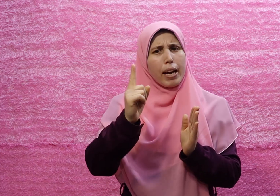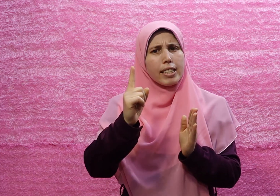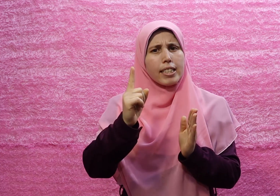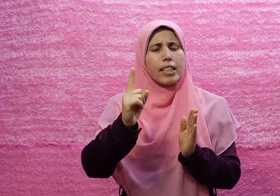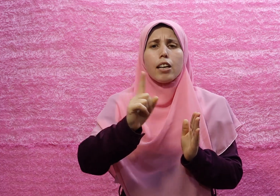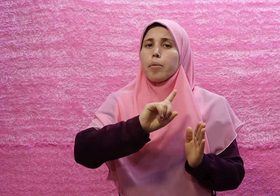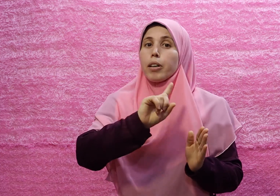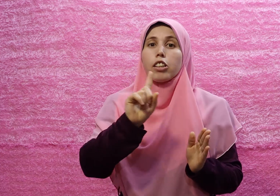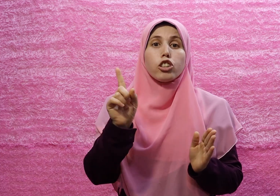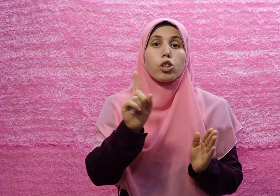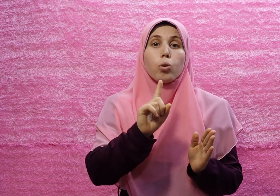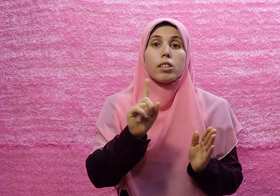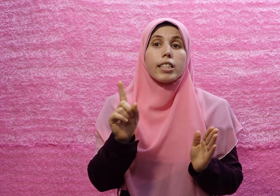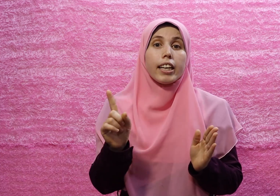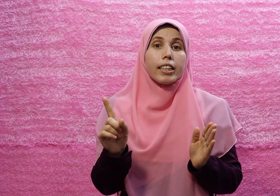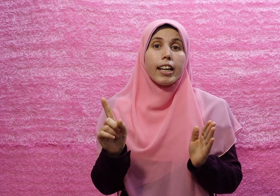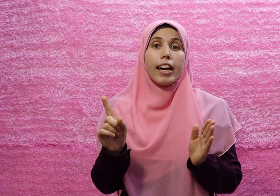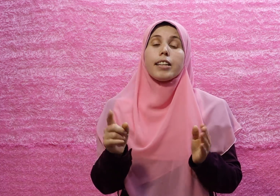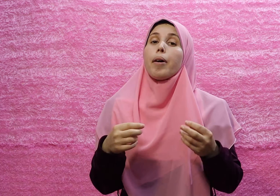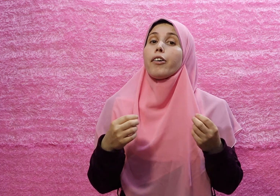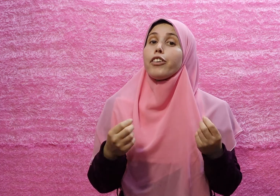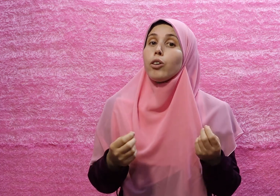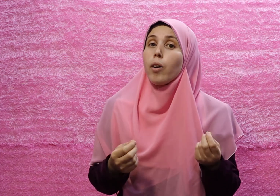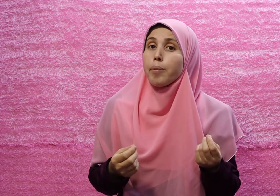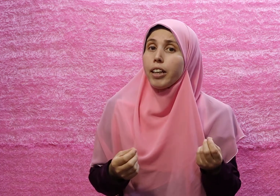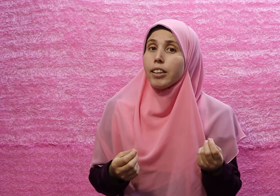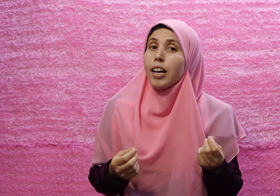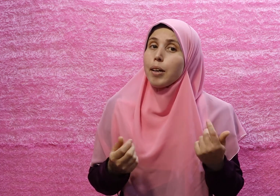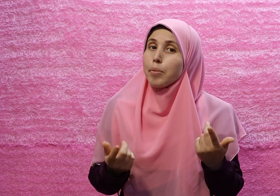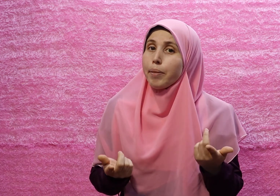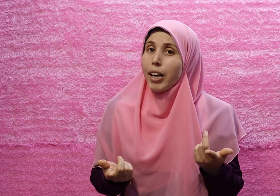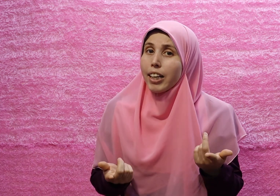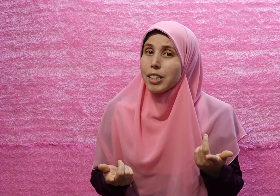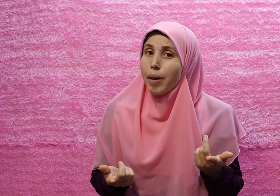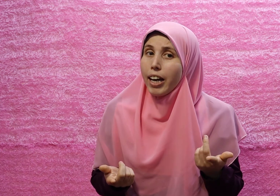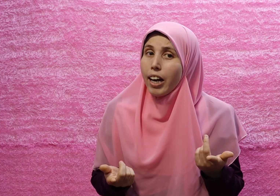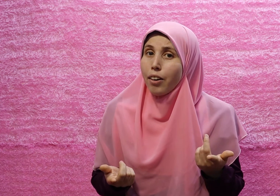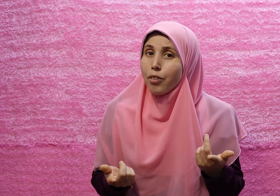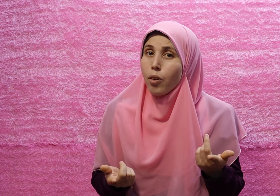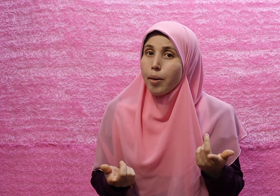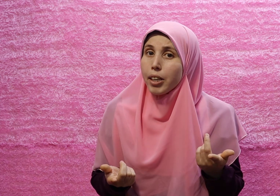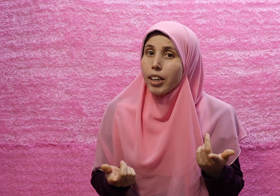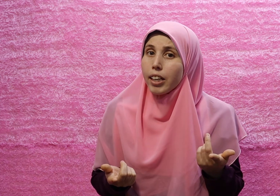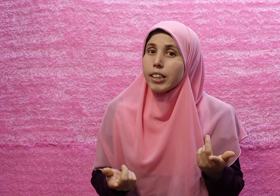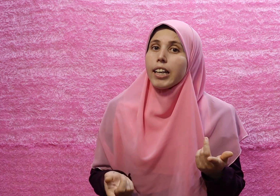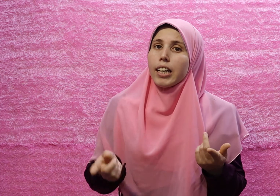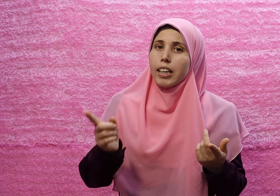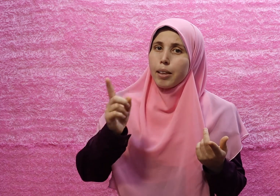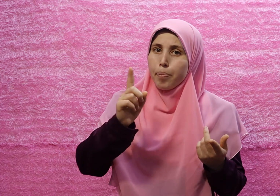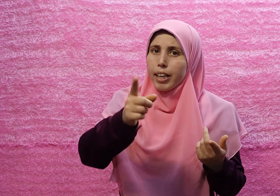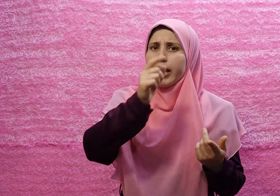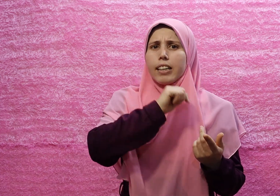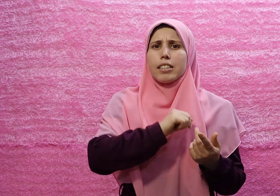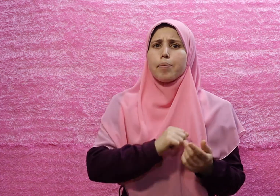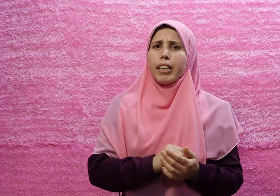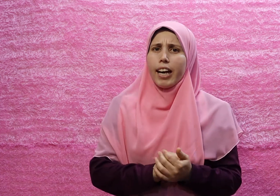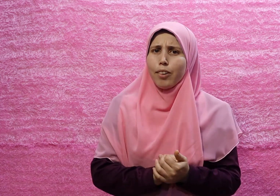بس مرضاش يسجد لسيدنا آدم. عارفين هو مين؟ مين مركز معايا يعرف هو مين؟ إبليس. مين يا